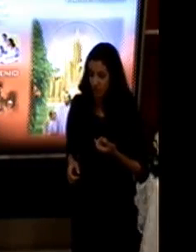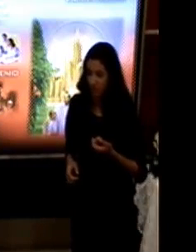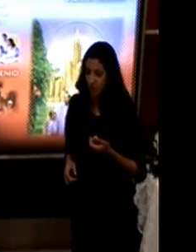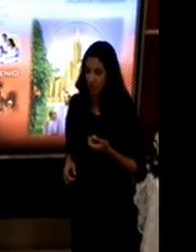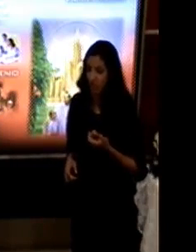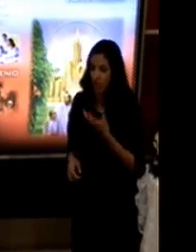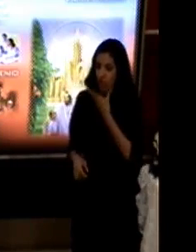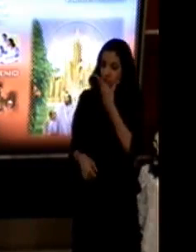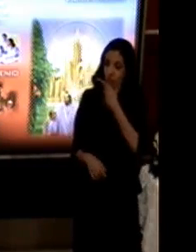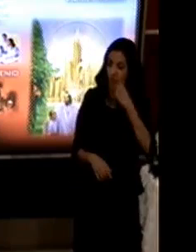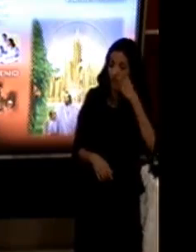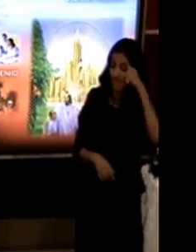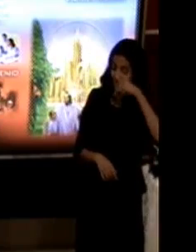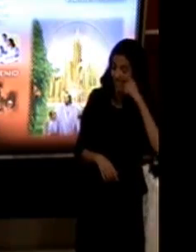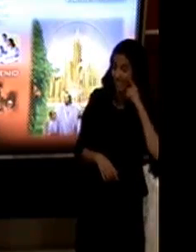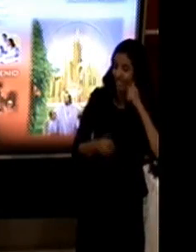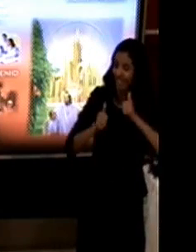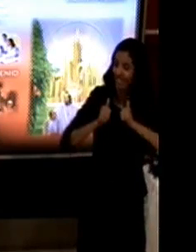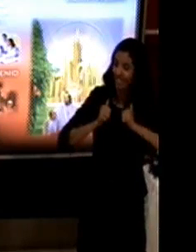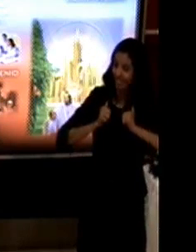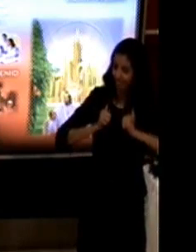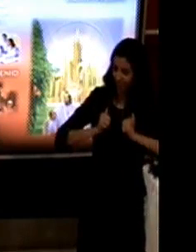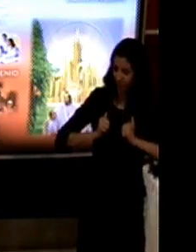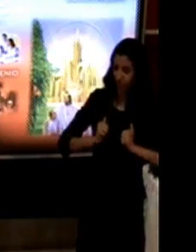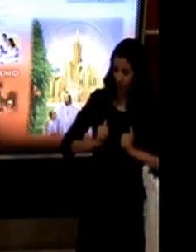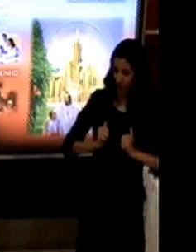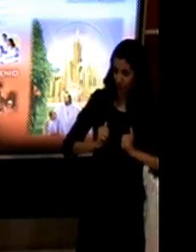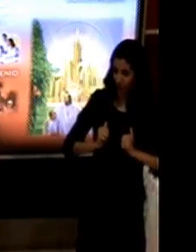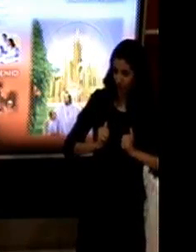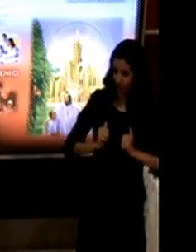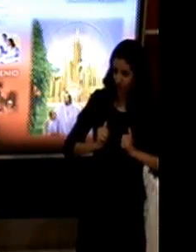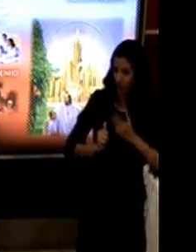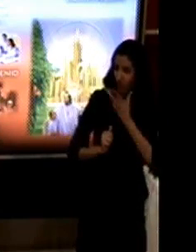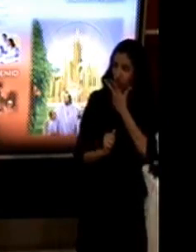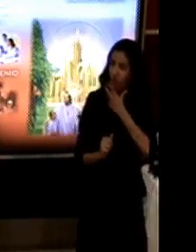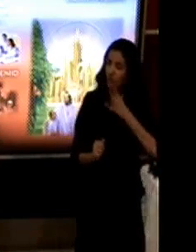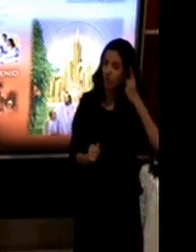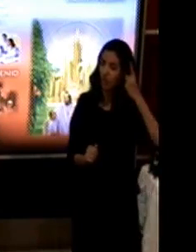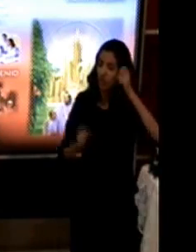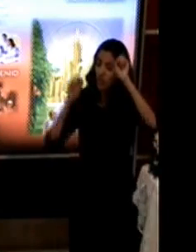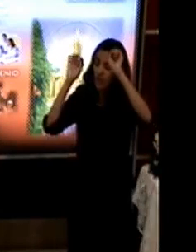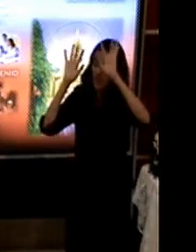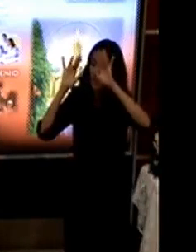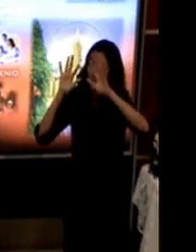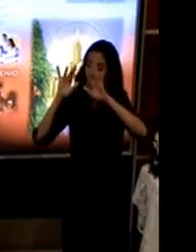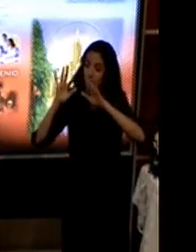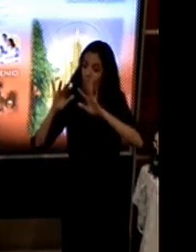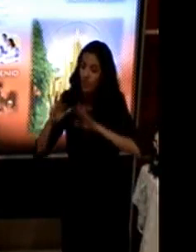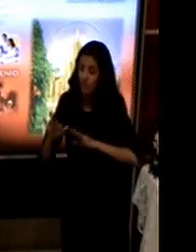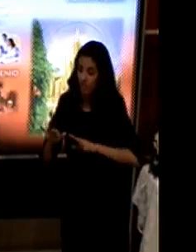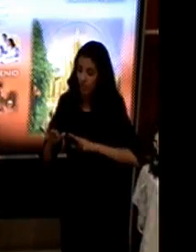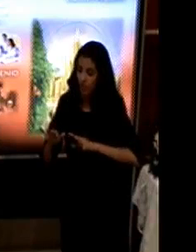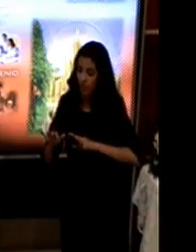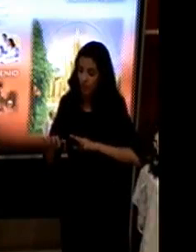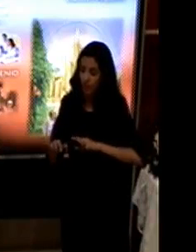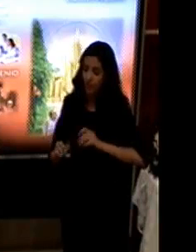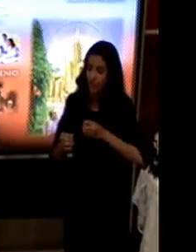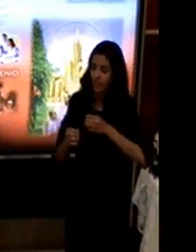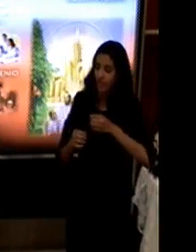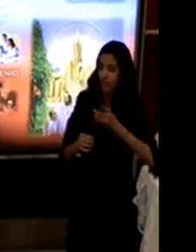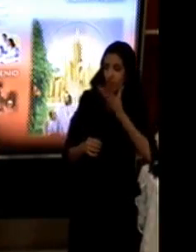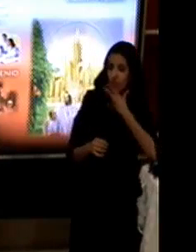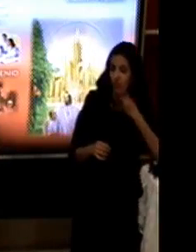hacerlo, descansó en ese día. Dios, ¿qué más? Lo bendijo,